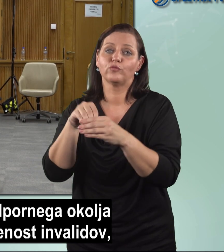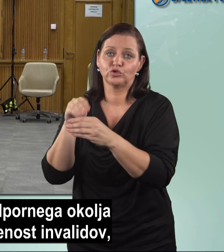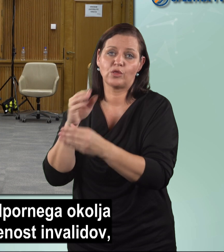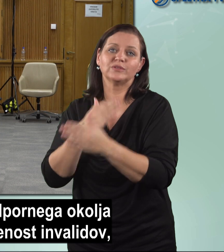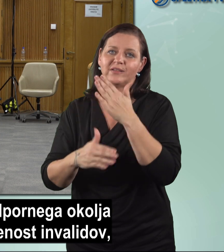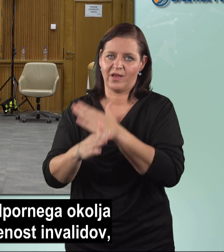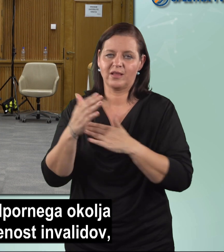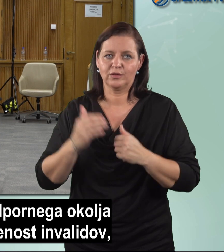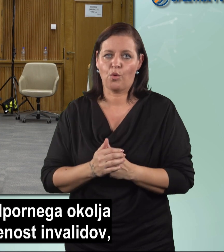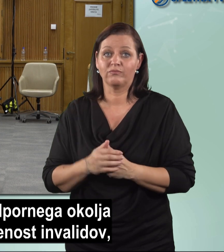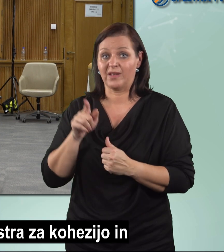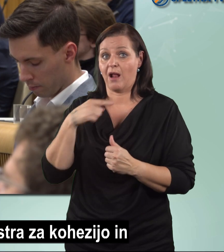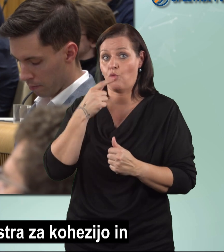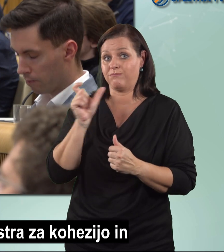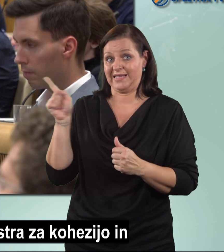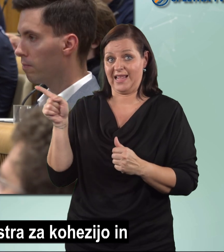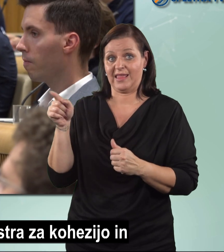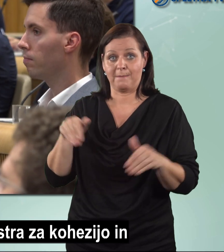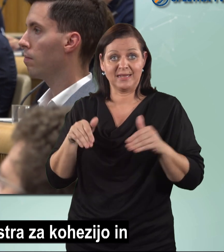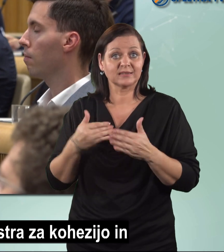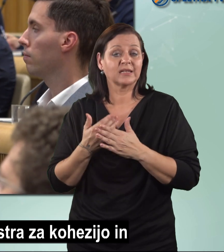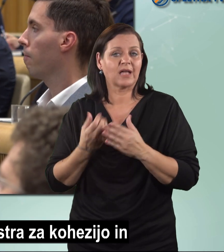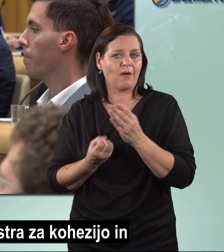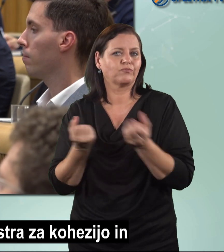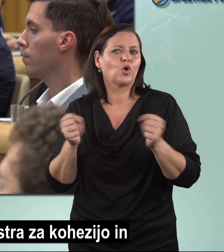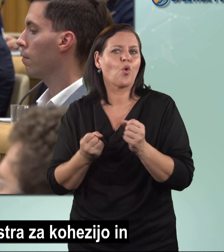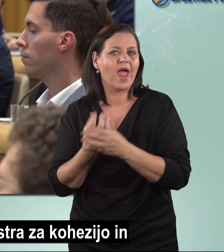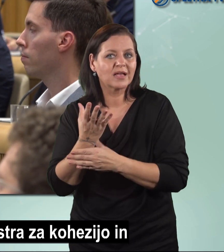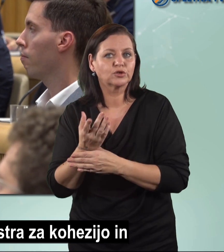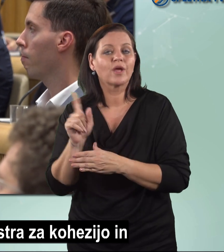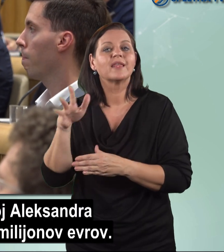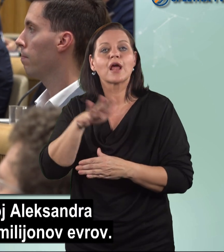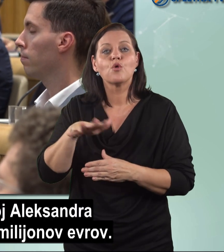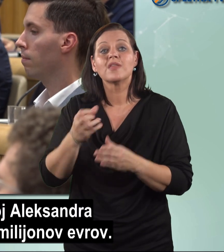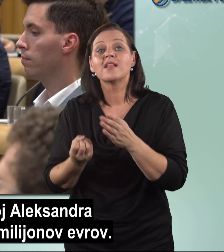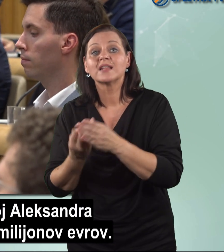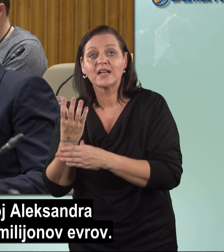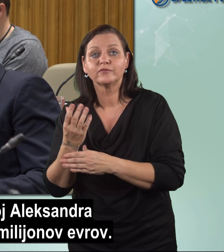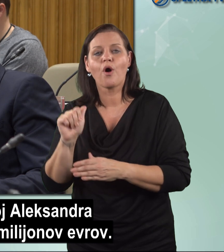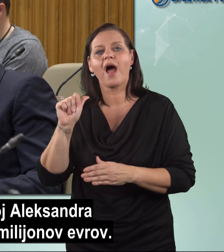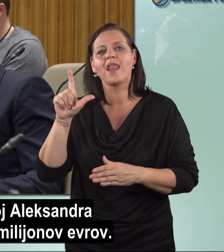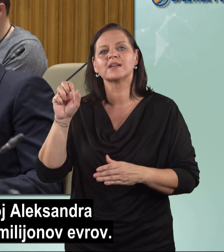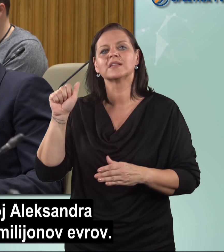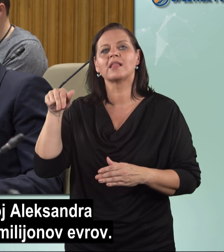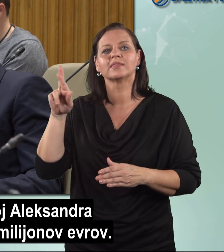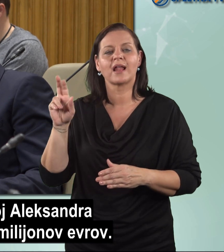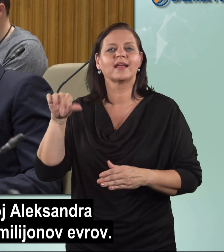besedah ministra za kohezijo in regionalni razvoj Aleksandra Jevška znaša 160 milijonov evrov.